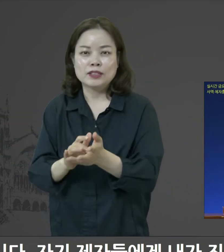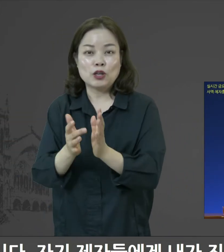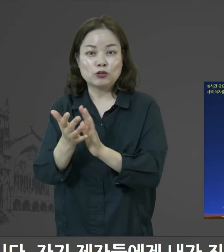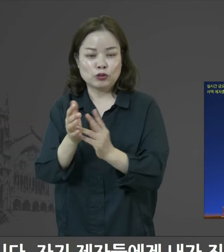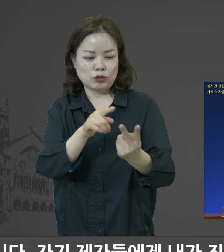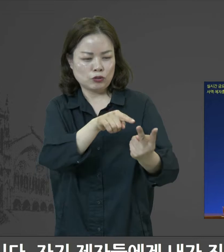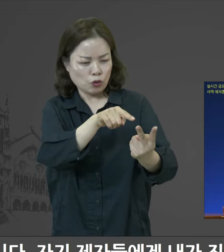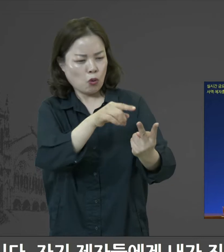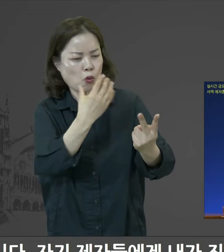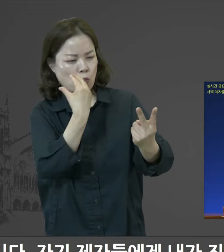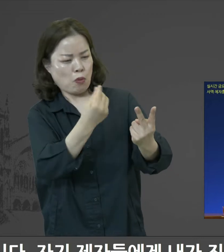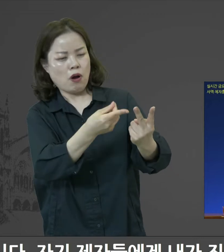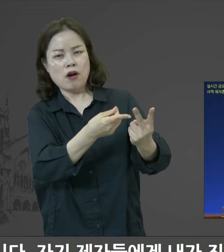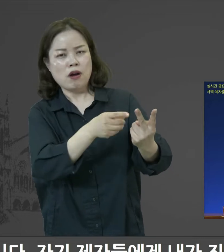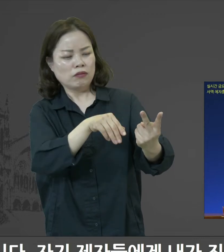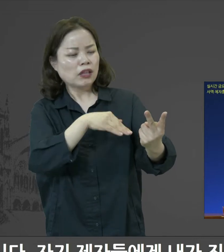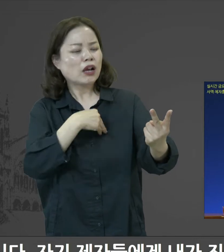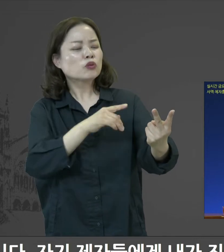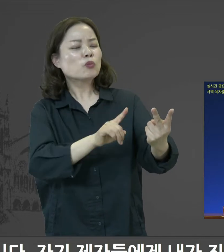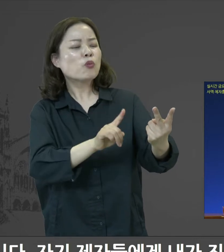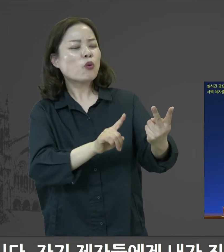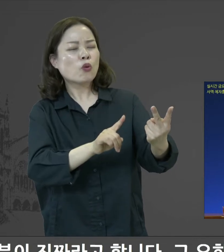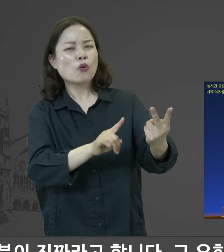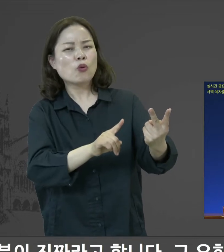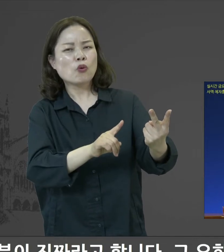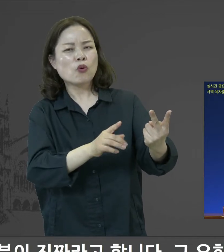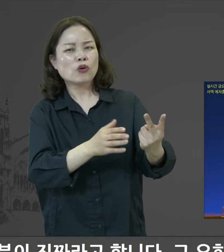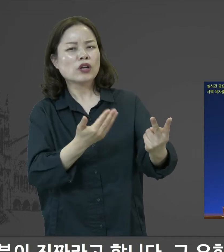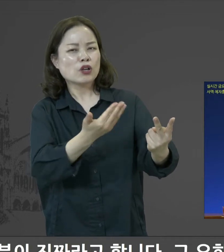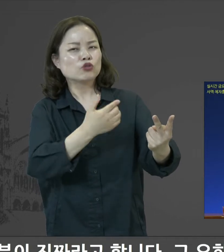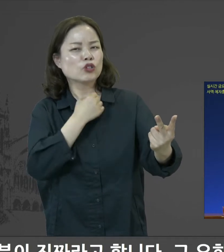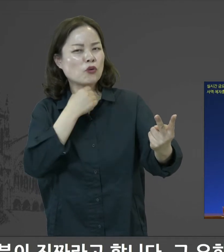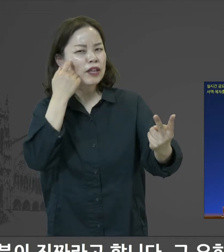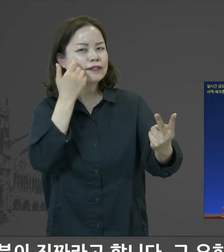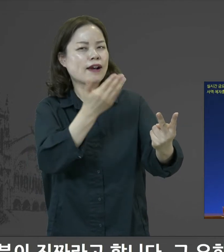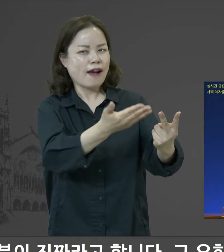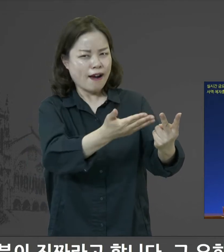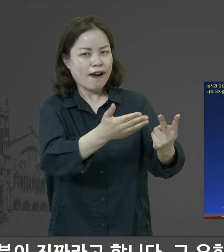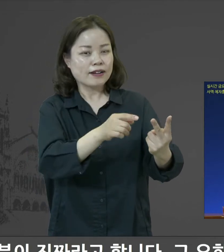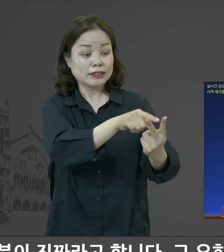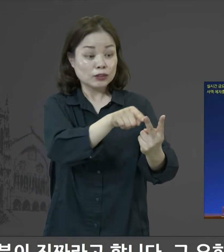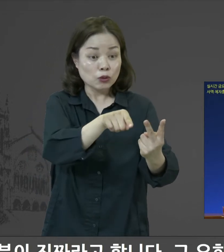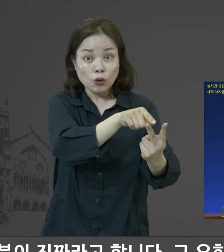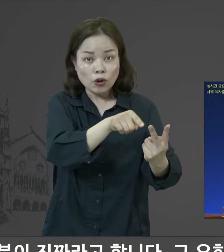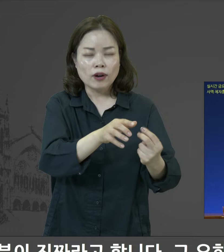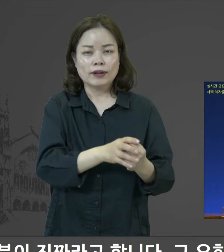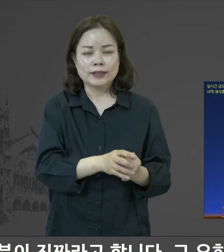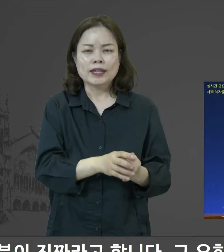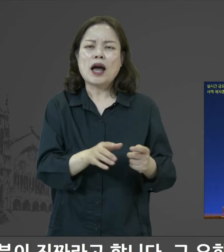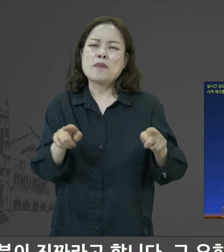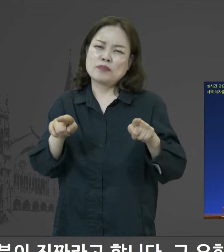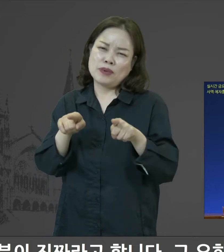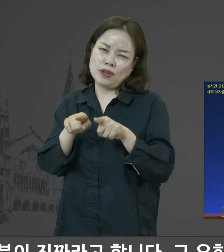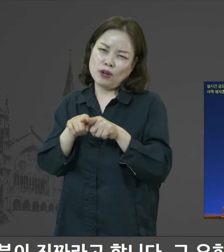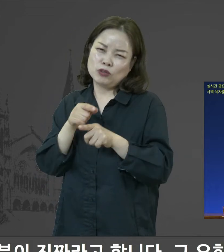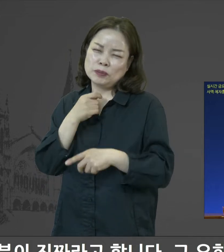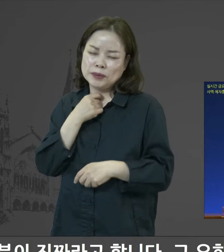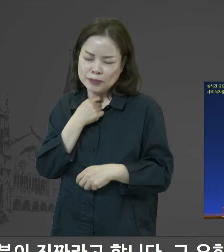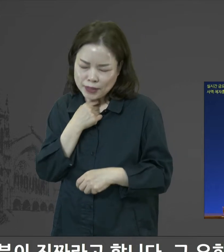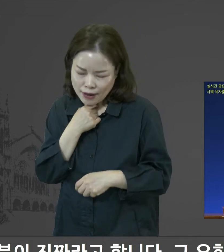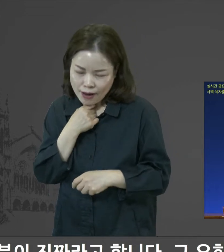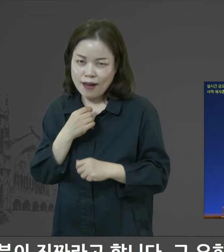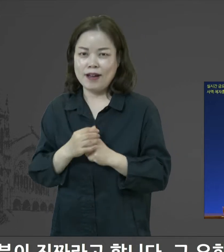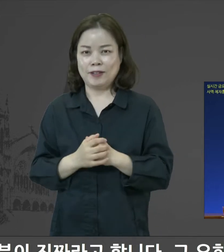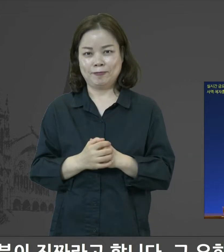그 둘을 보시고 내가 너에게 뭐를 해주기를 원하냐 그랬더니 이들이 좀 함께 머물게